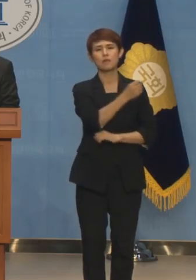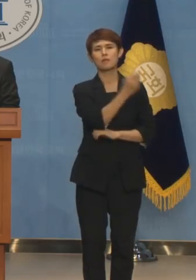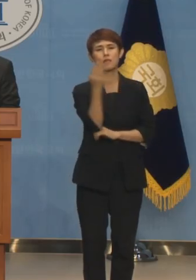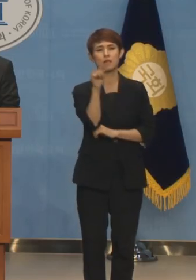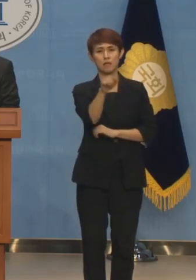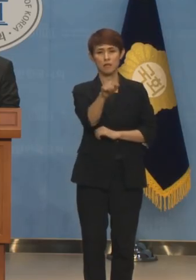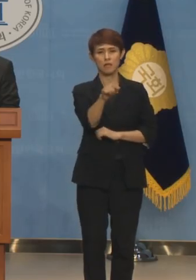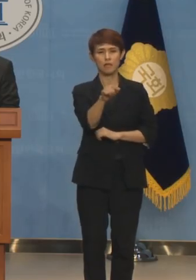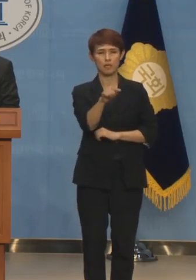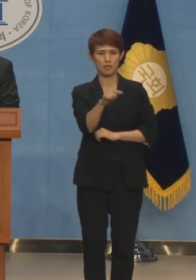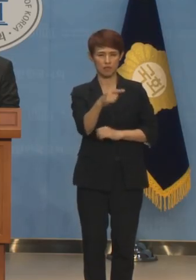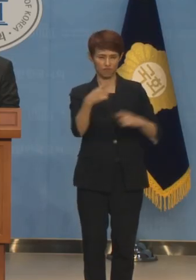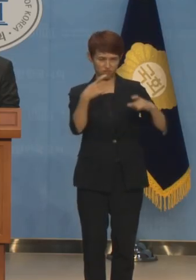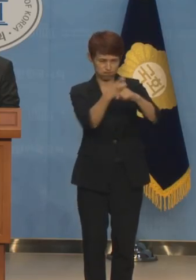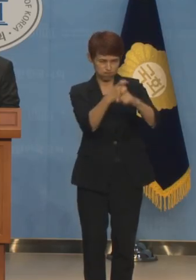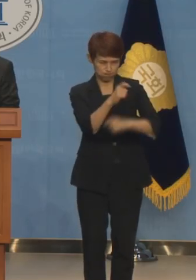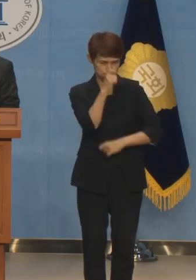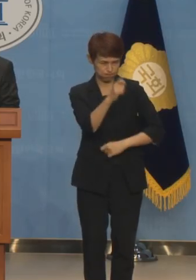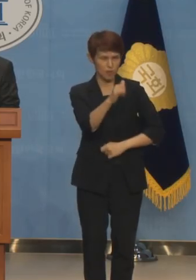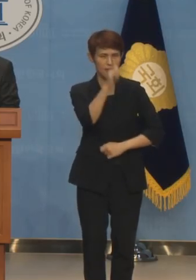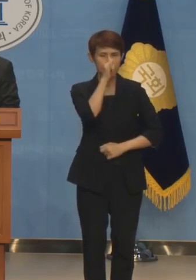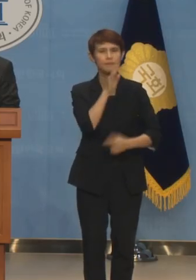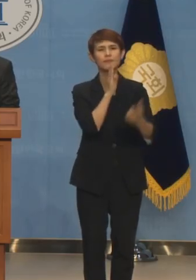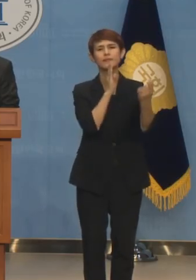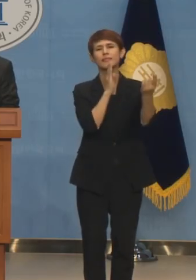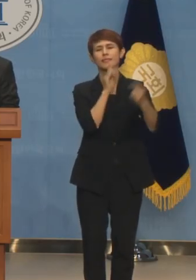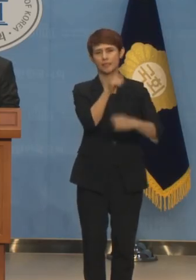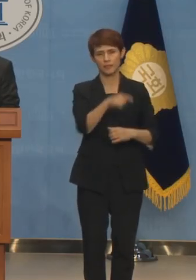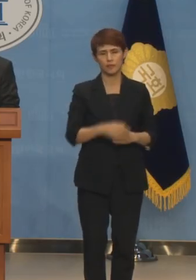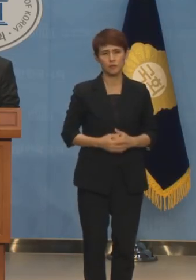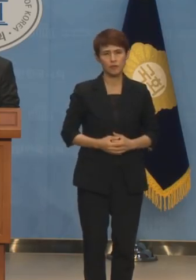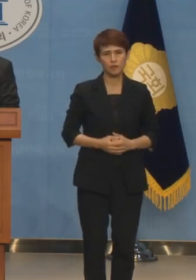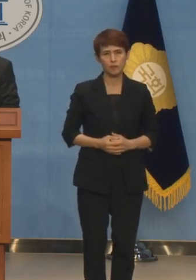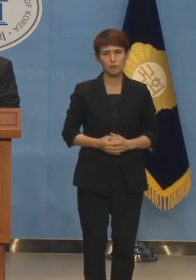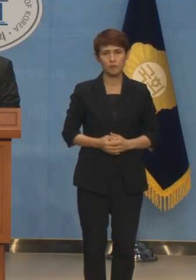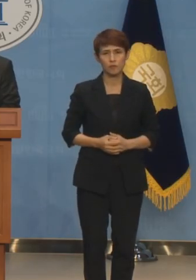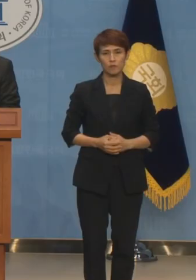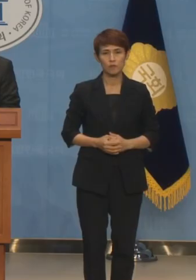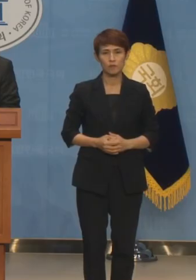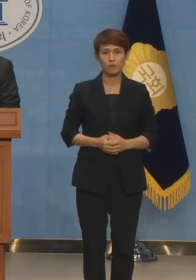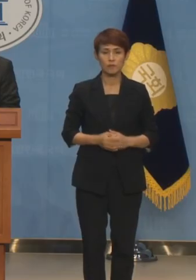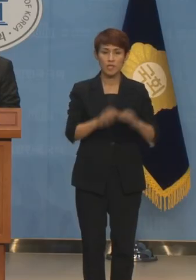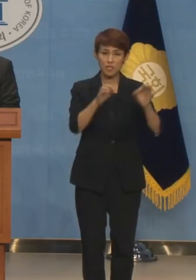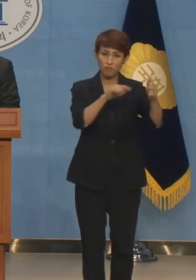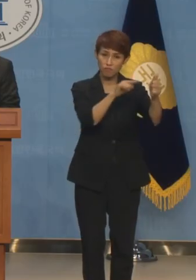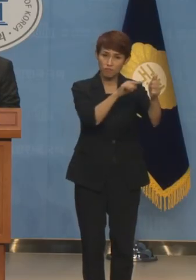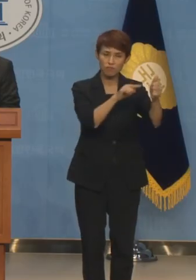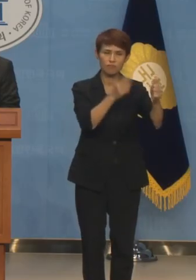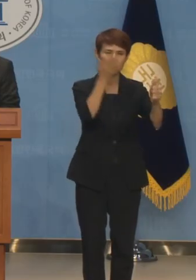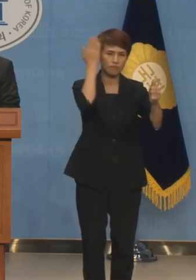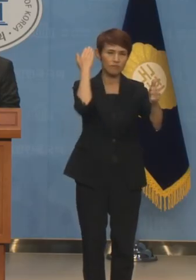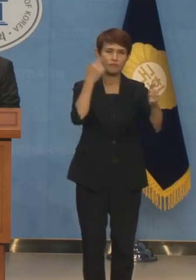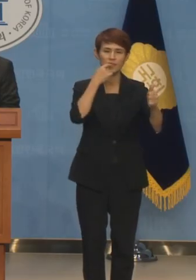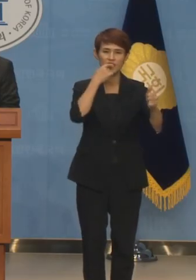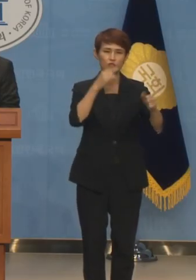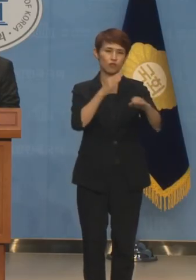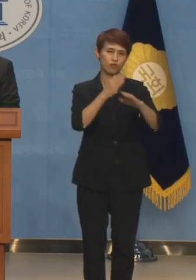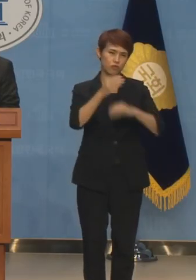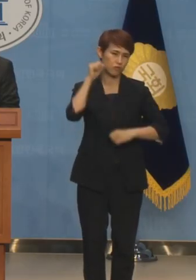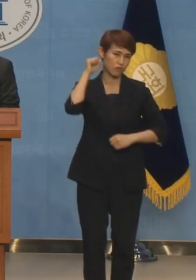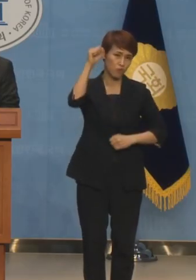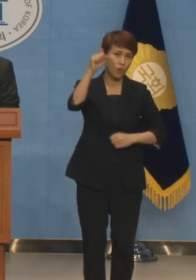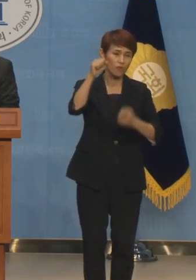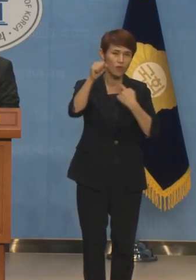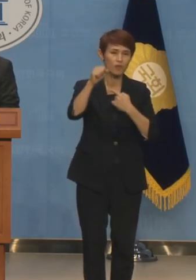표적, 보복 수사를 하고 있다고 볼 수밖에 없습니다. 김 전 국장은 과거 민주화 운동을 했던